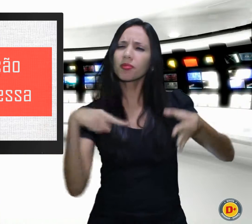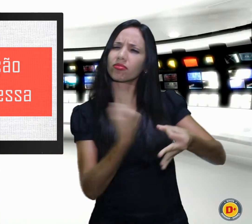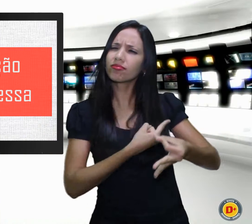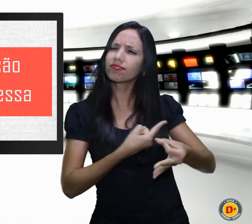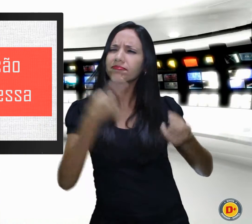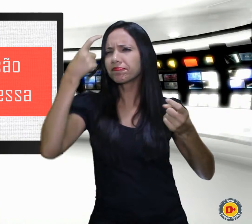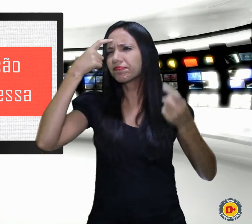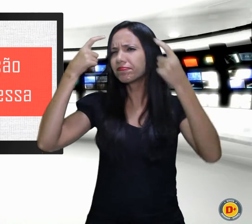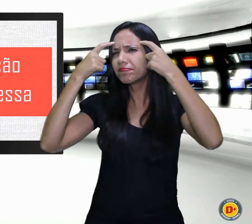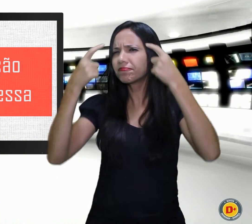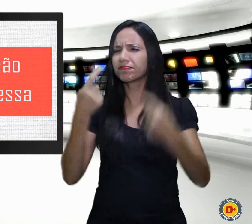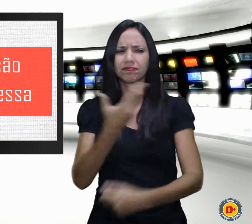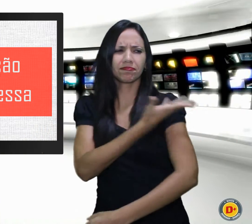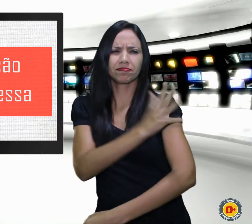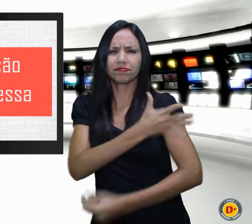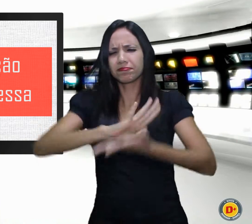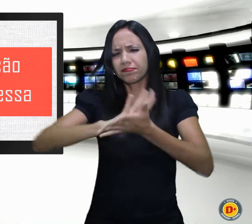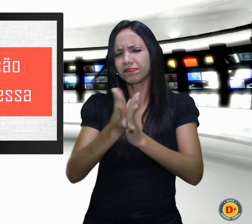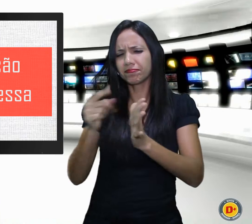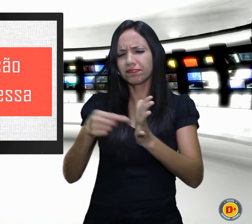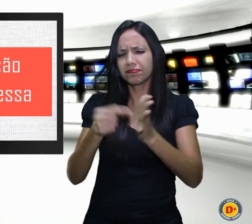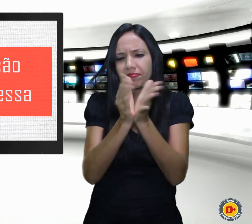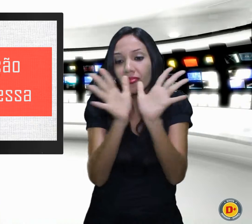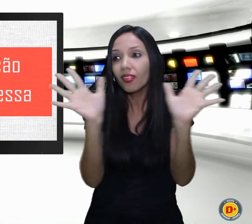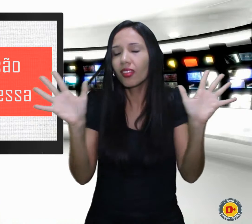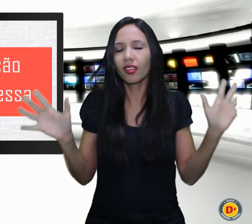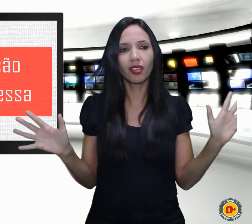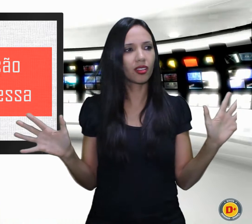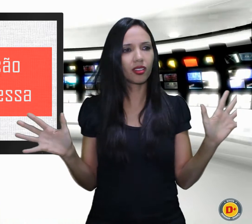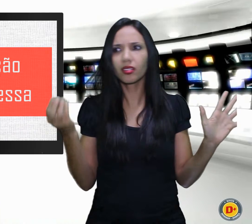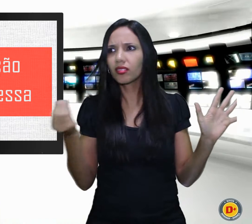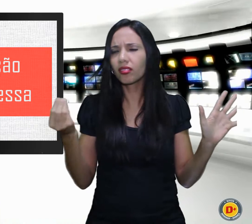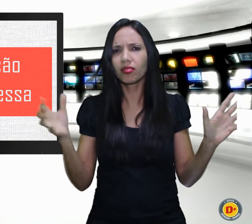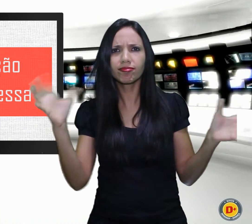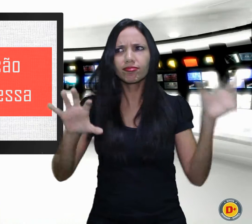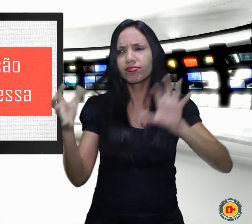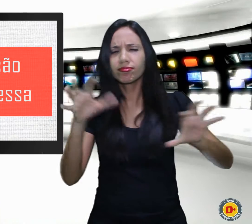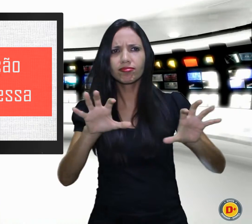preconceito de forma mais ampla, como ele se verifica na sociedade. Recorri